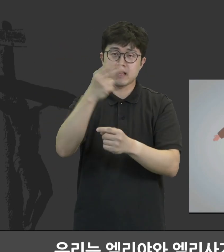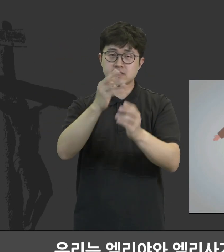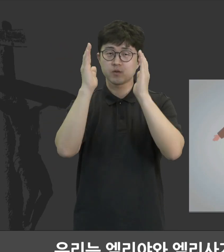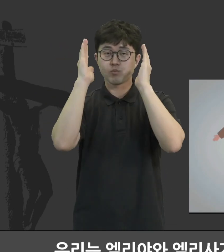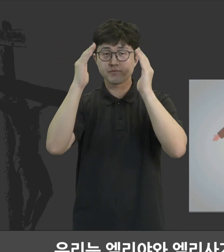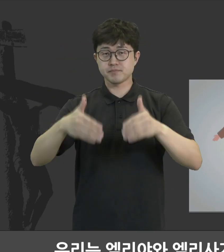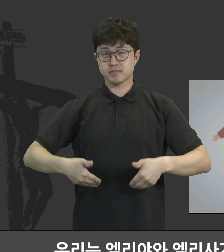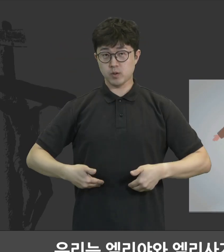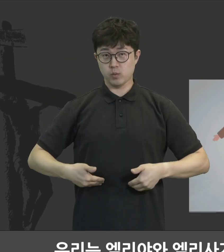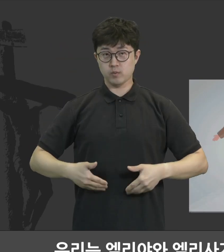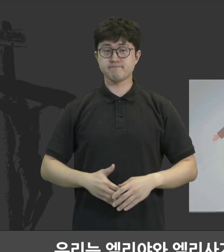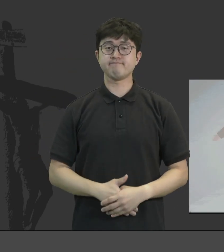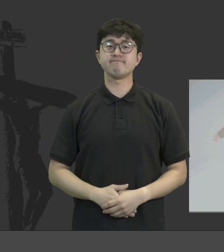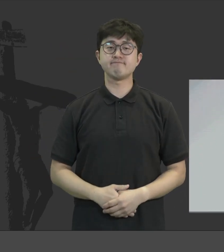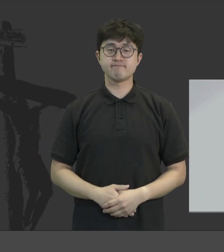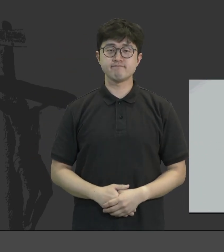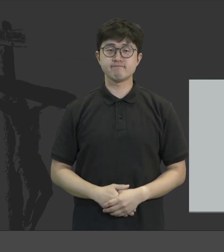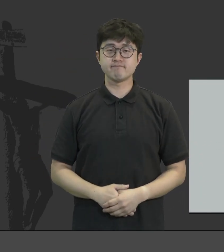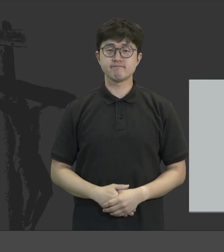것입니다.